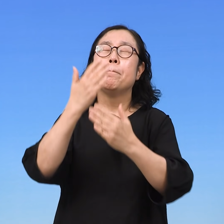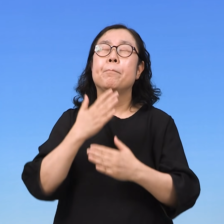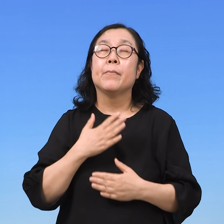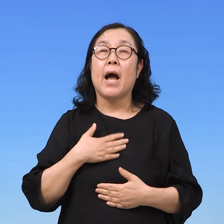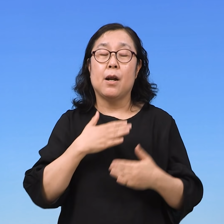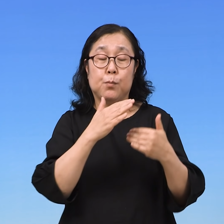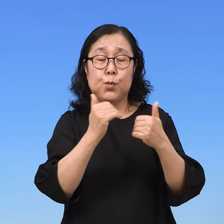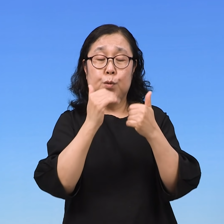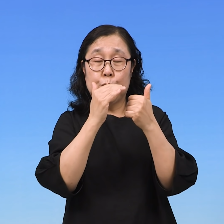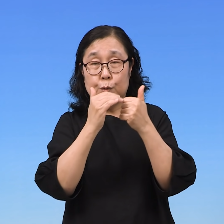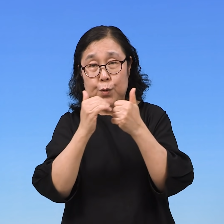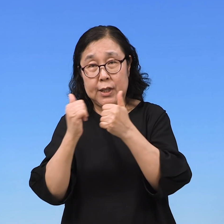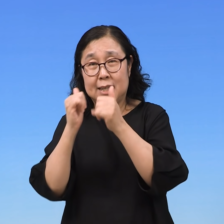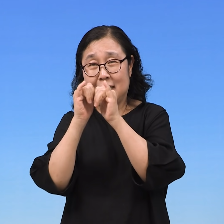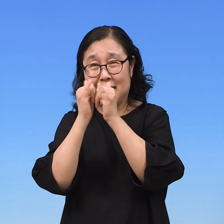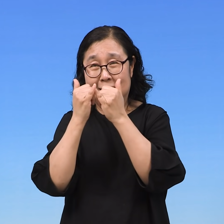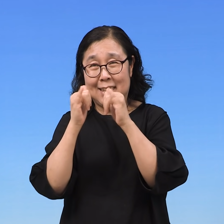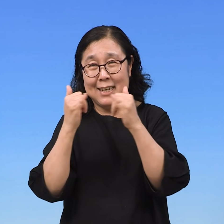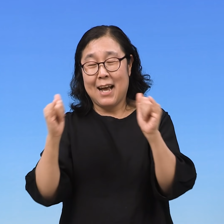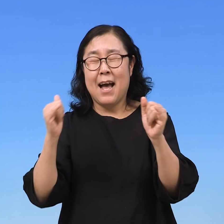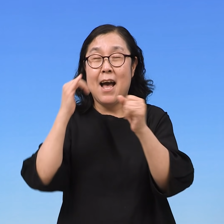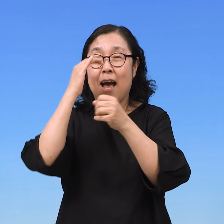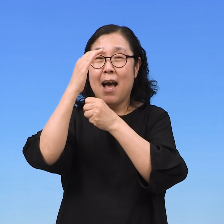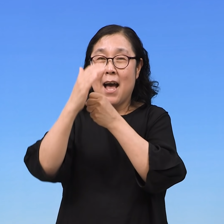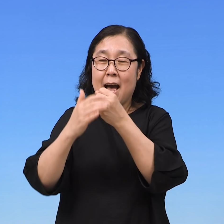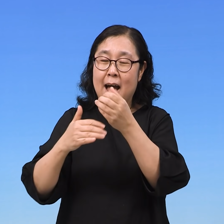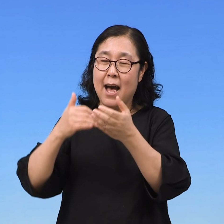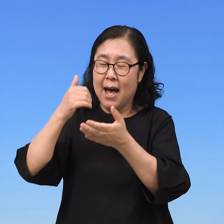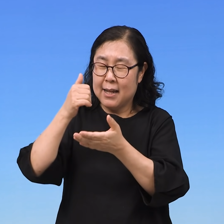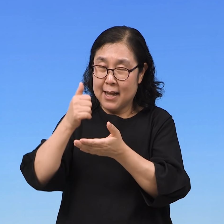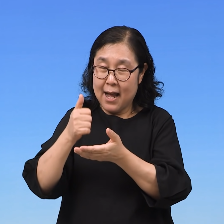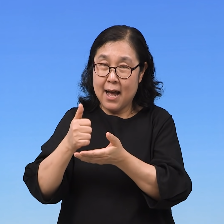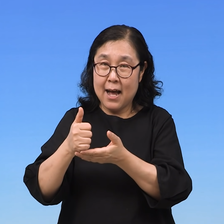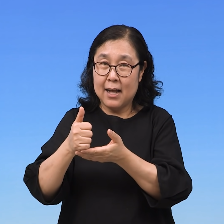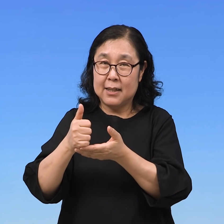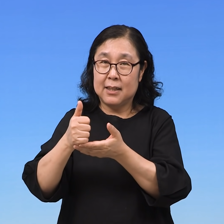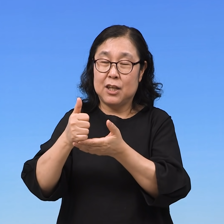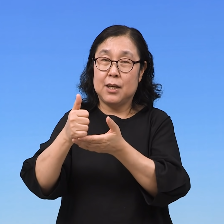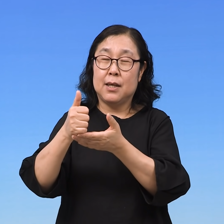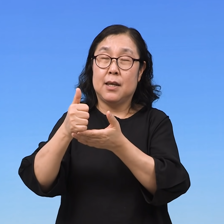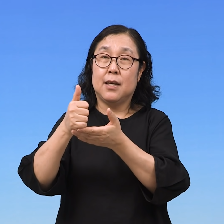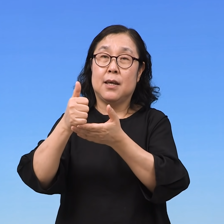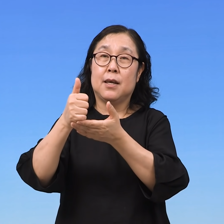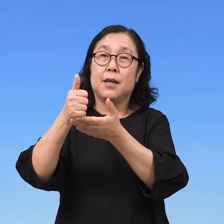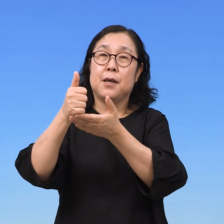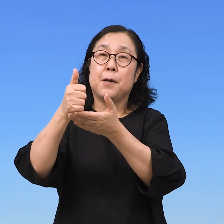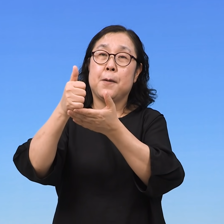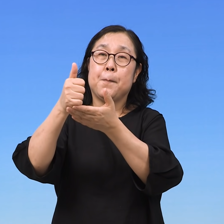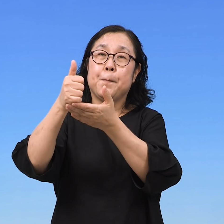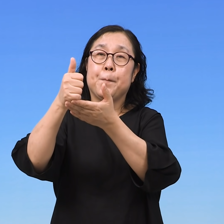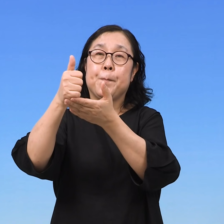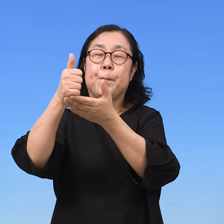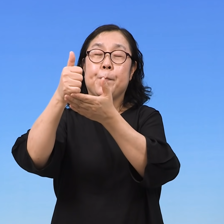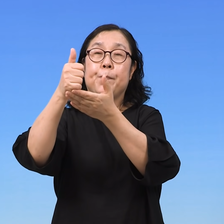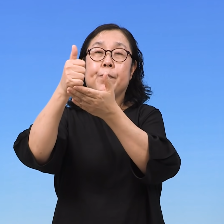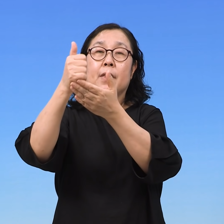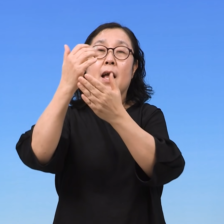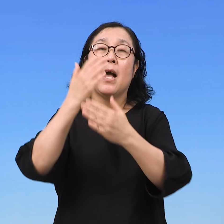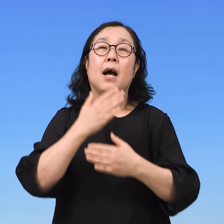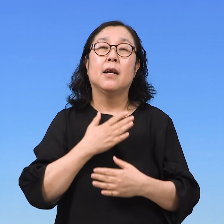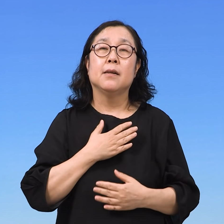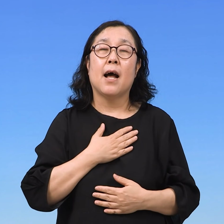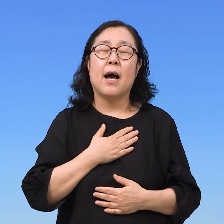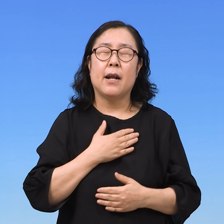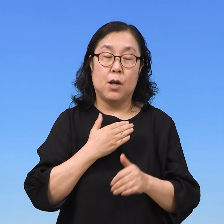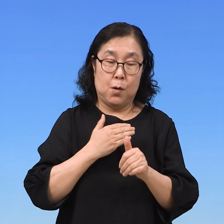나를 부르신 이가 하나님, 과정적이고 지향적인